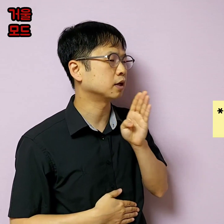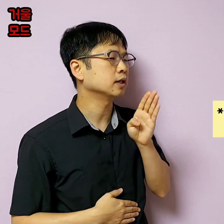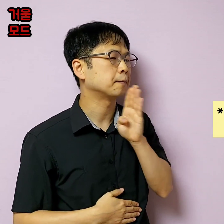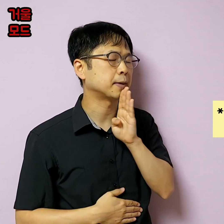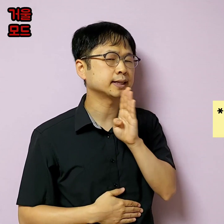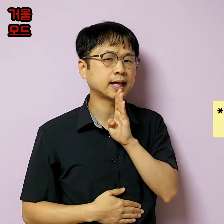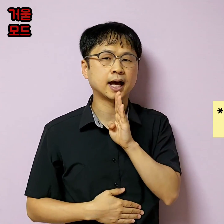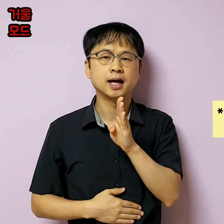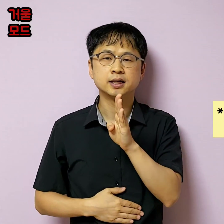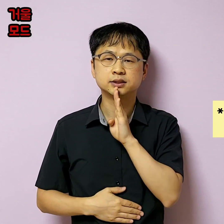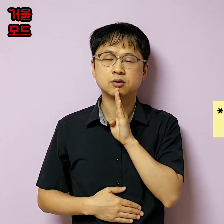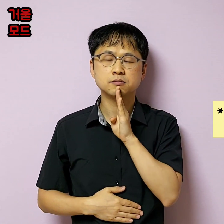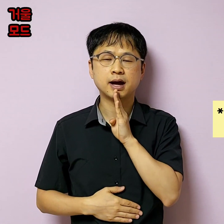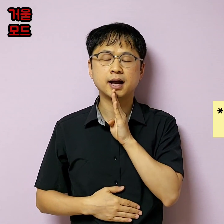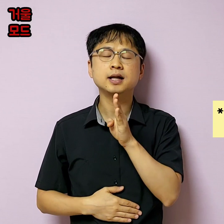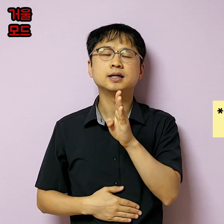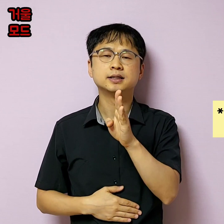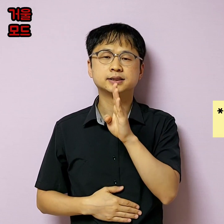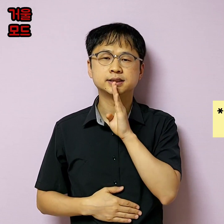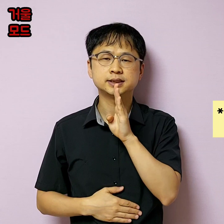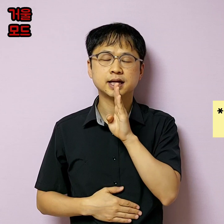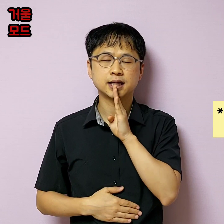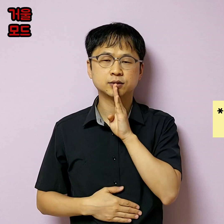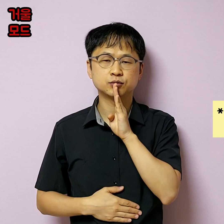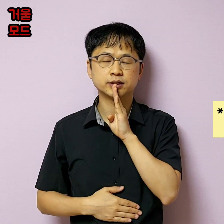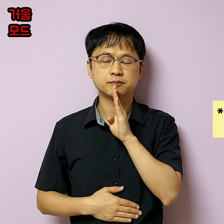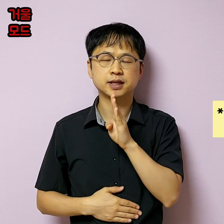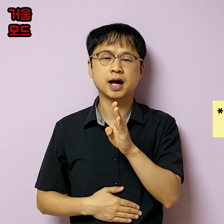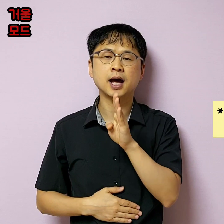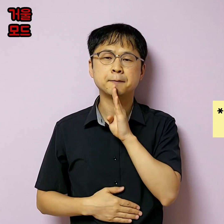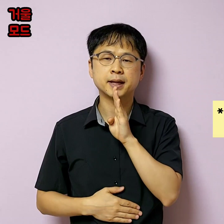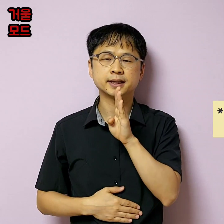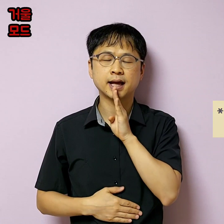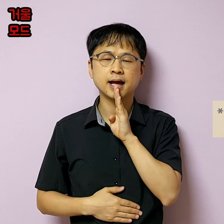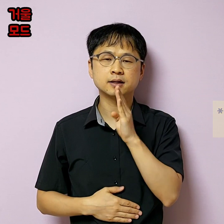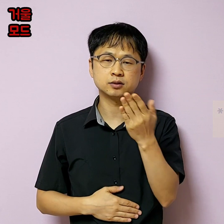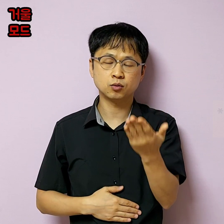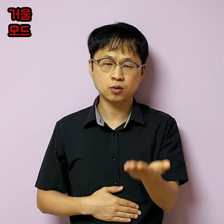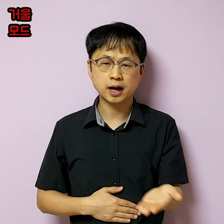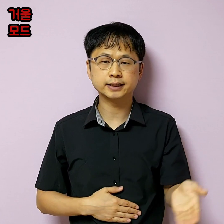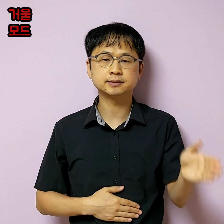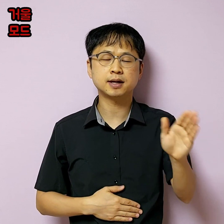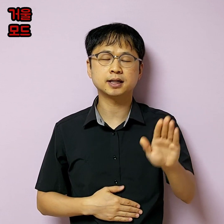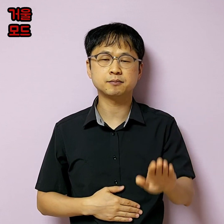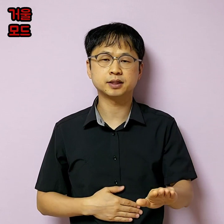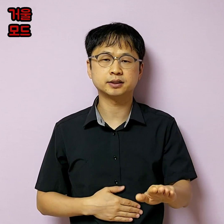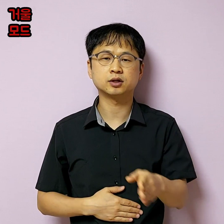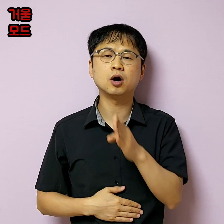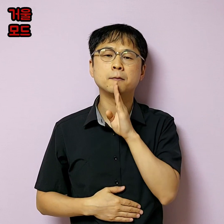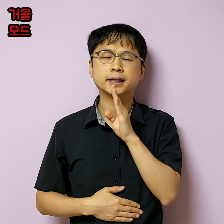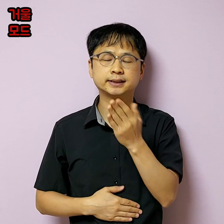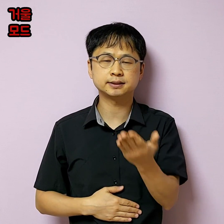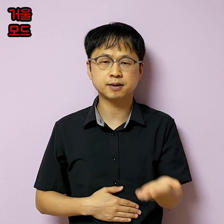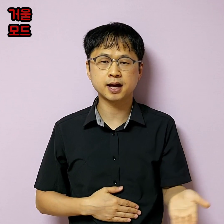대주시면 맞다, 정말, 진짜라는 수어가 됩니다. 맞다, 그리고 하지만 하면 되겠죠.